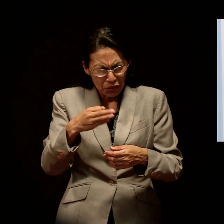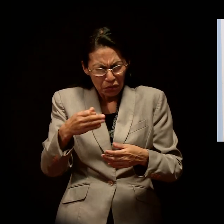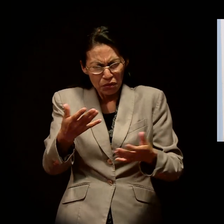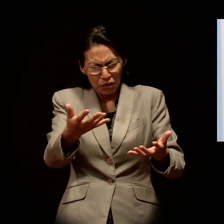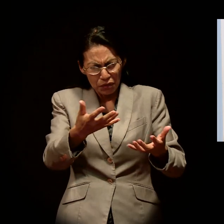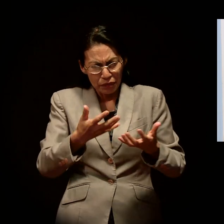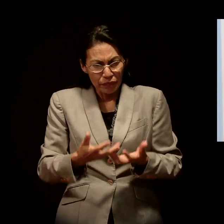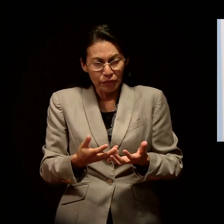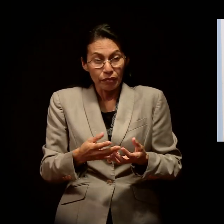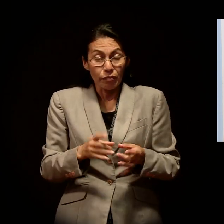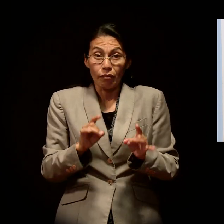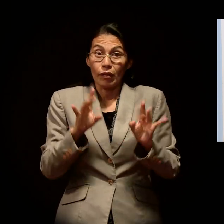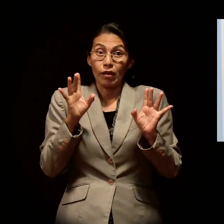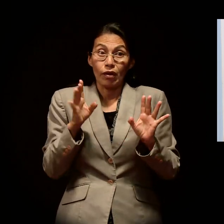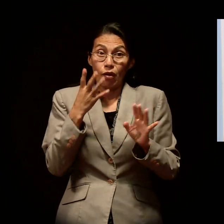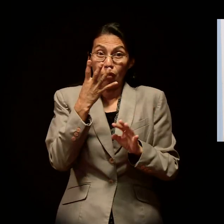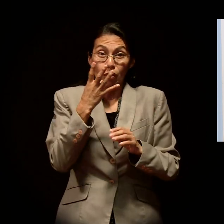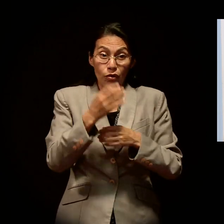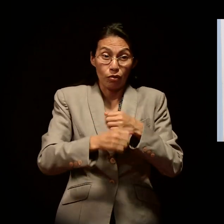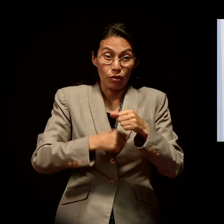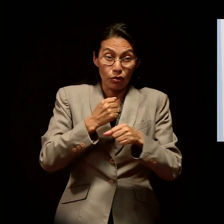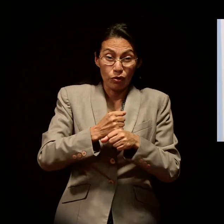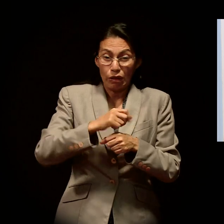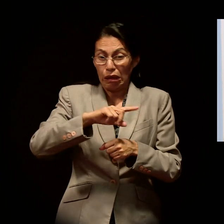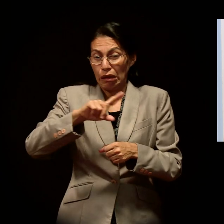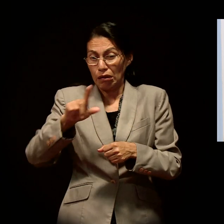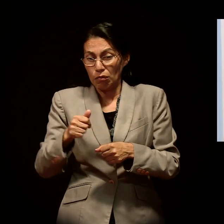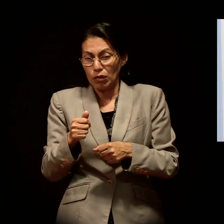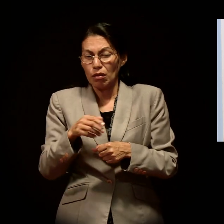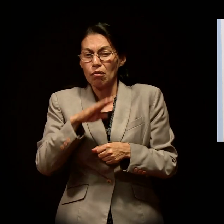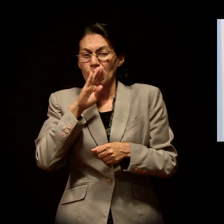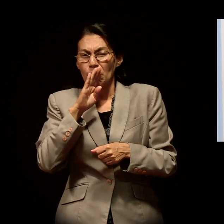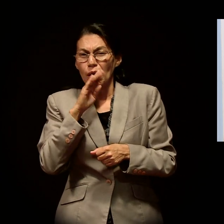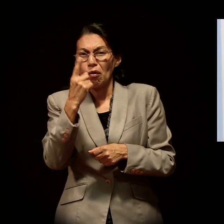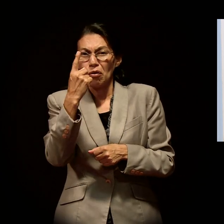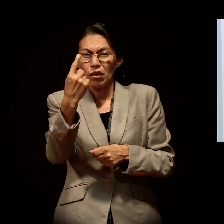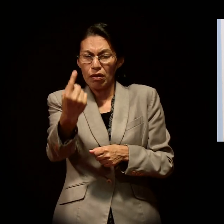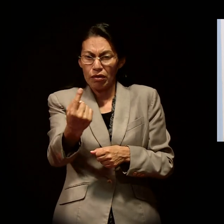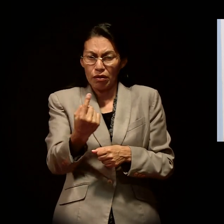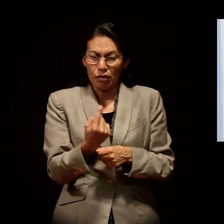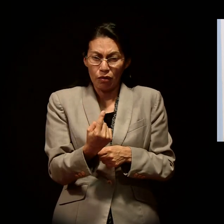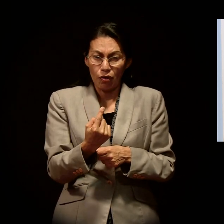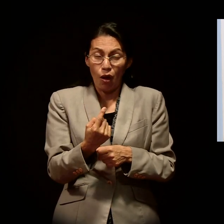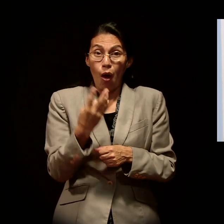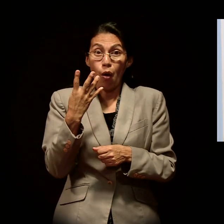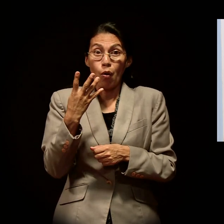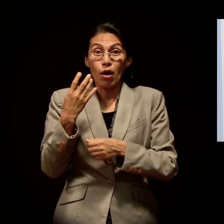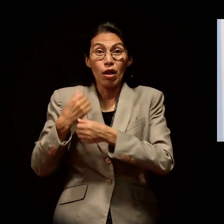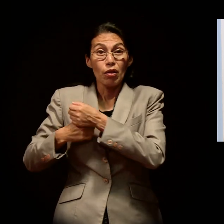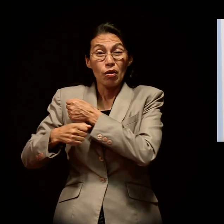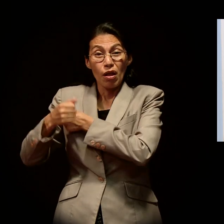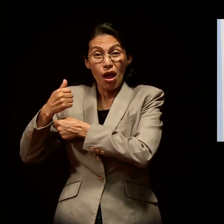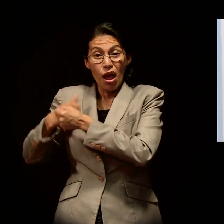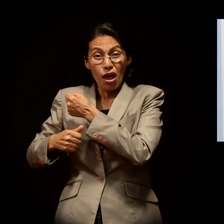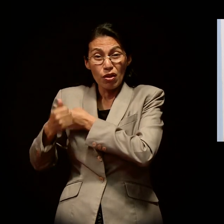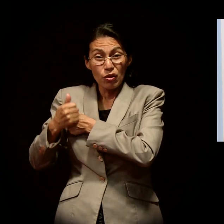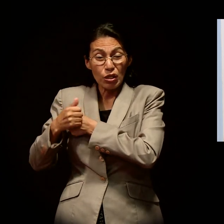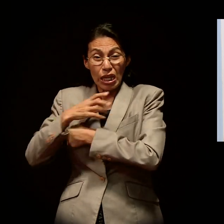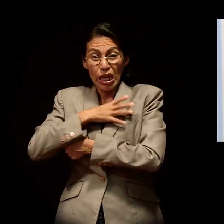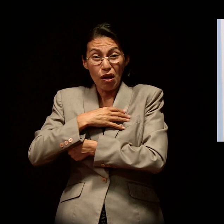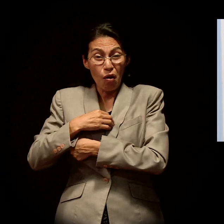y ya habían pasado cuatro años de esto cuando llegó una madre que no había visto a su hijo por poquito más de cuatro